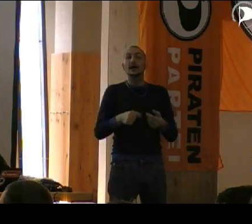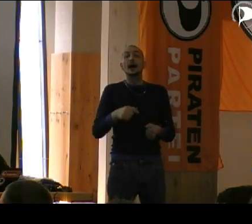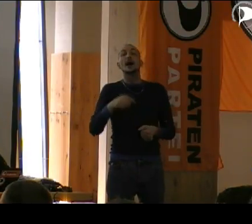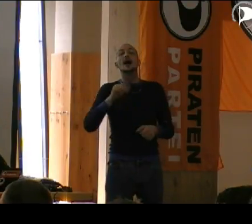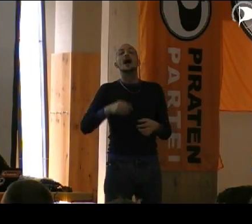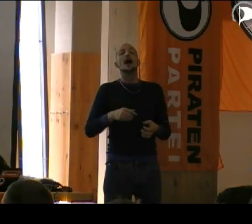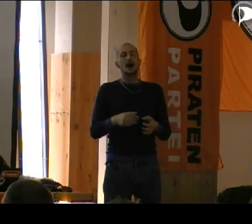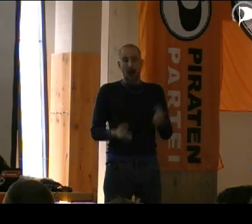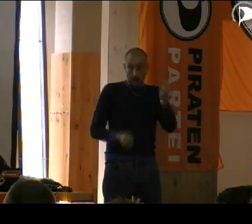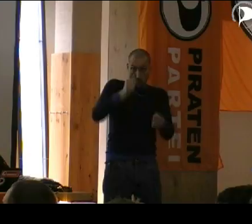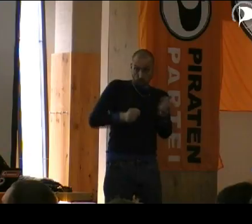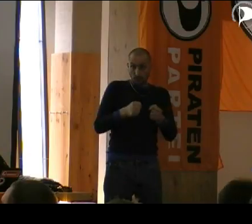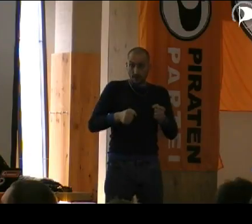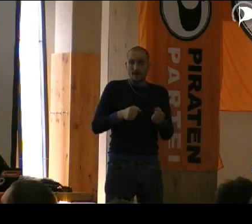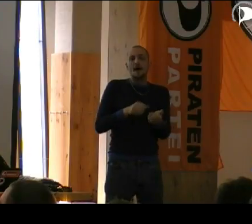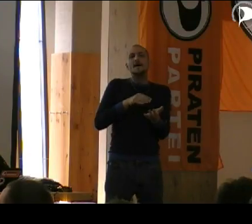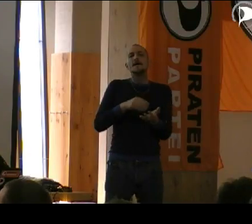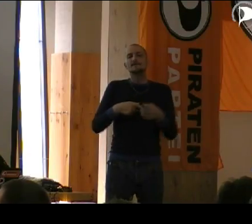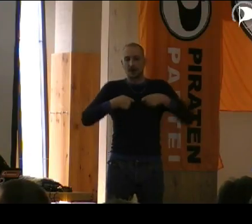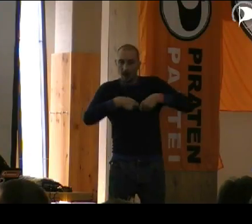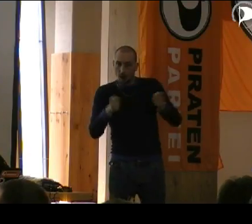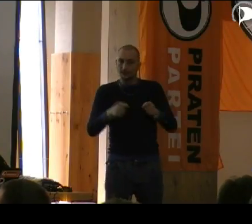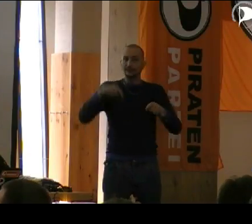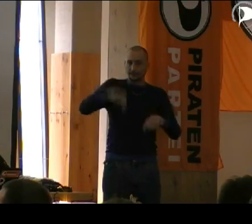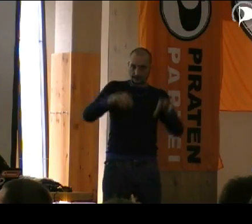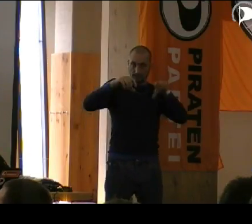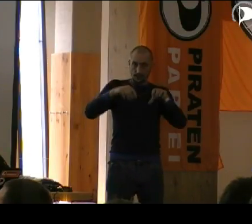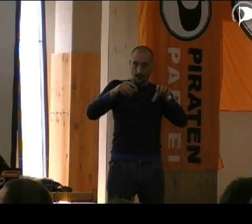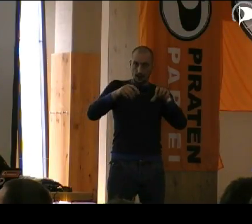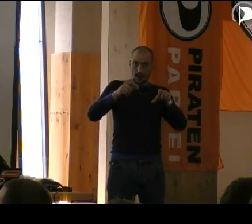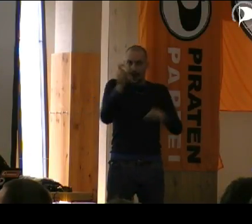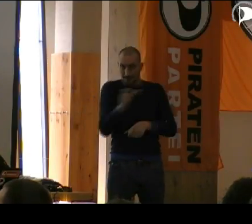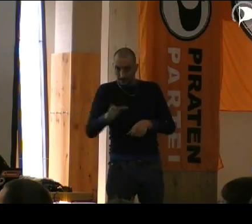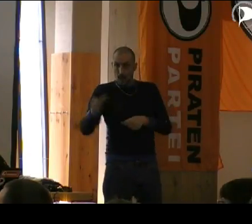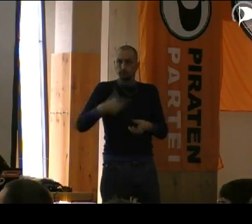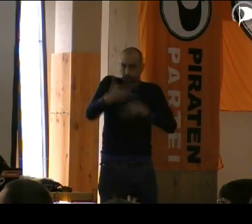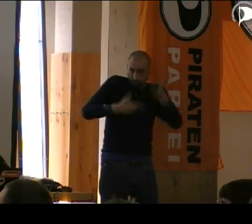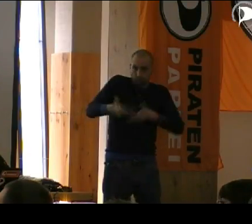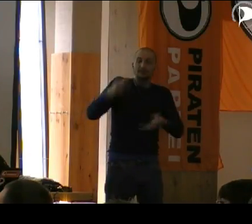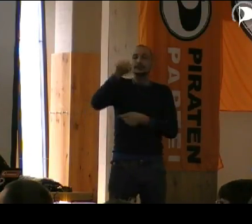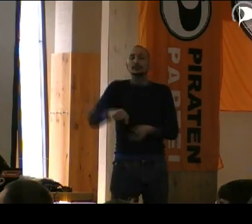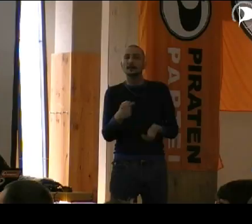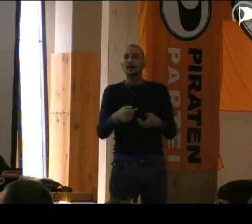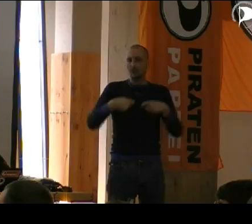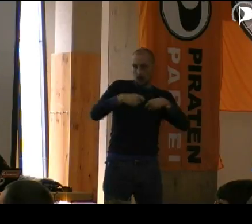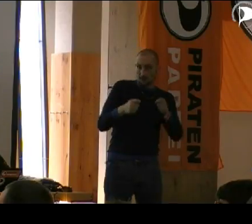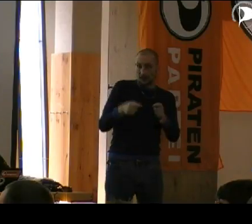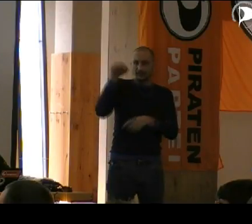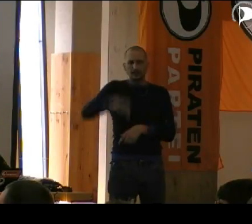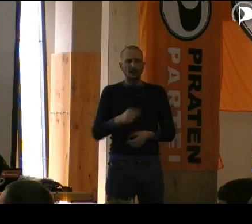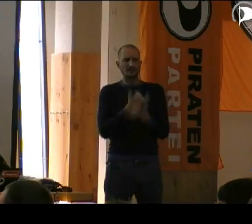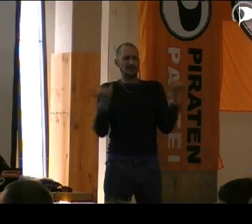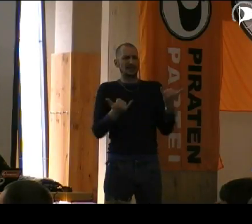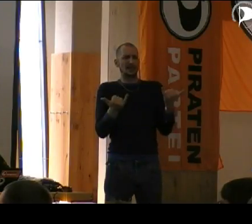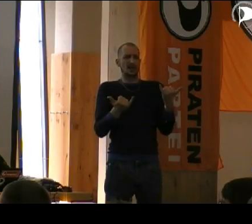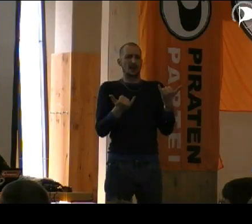ja das glaubt man gar nicht habe ich die ganzen comics das gebrauchtwagenhändler quasi der alptraum jeder